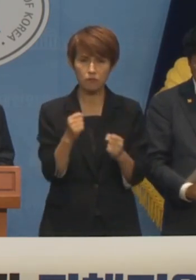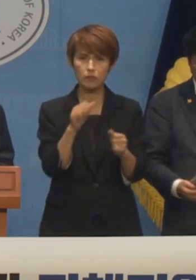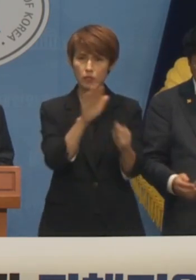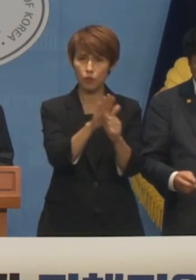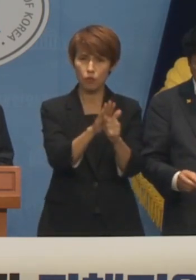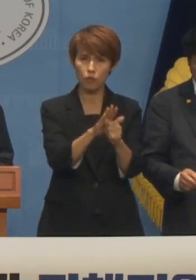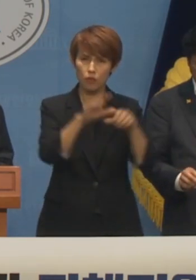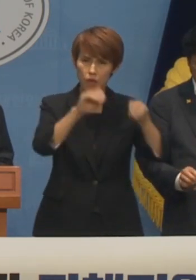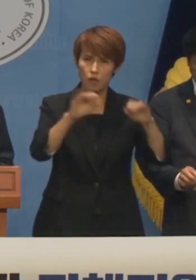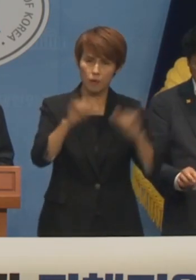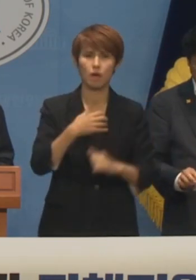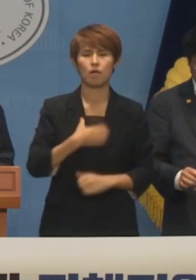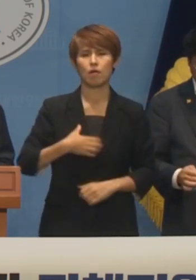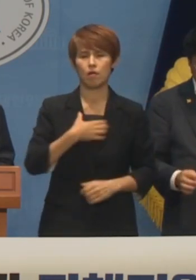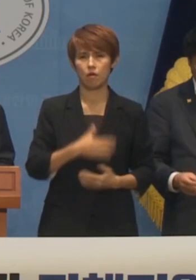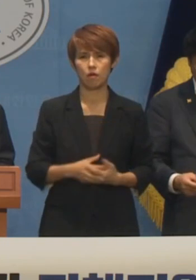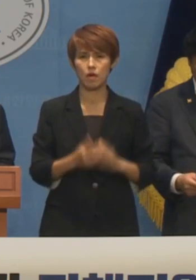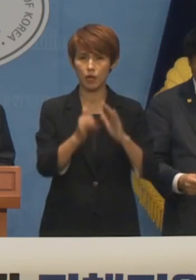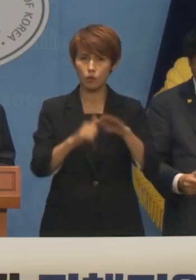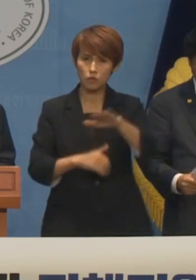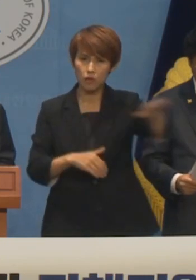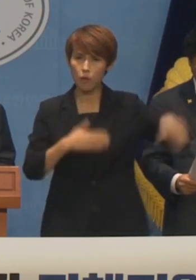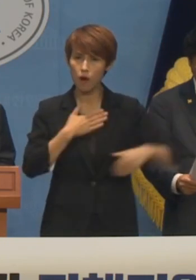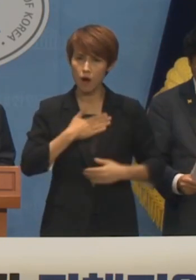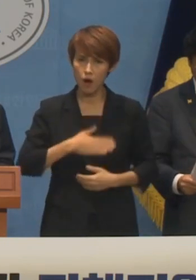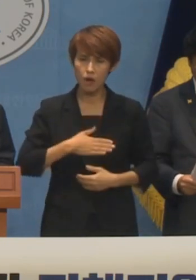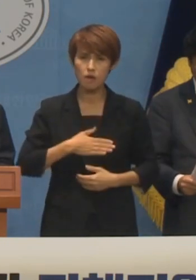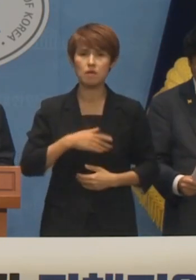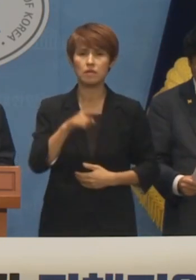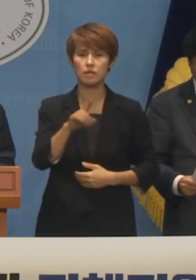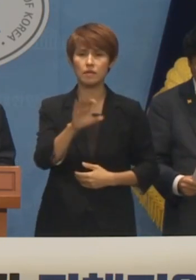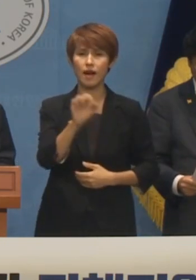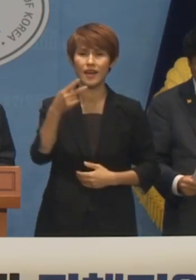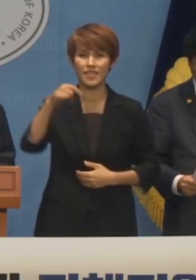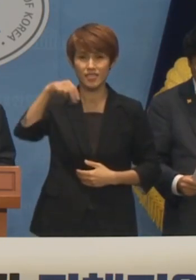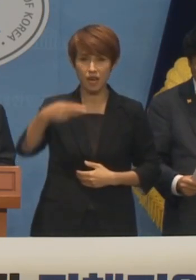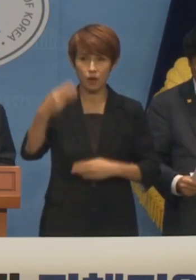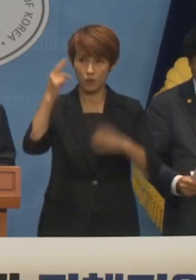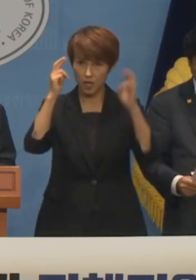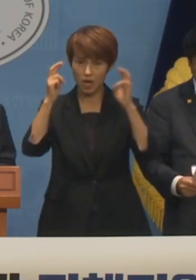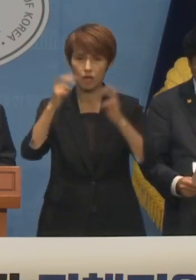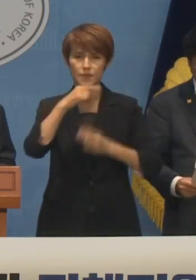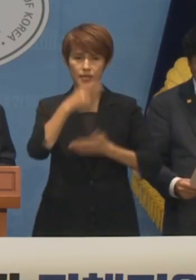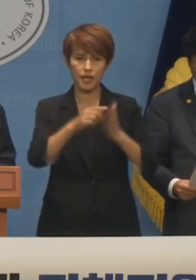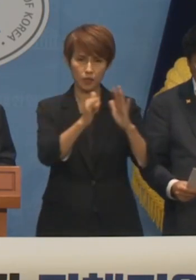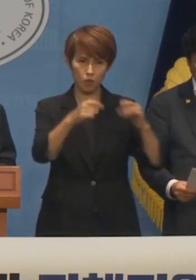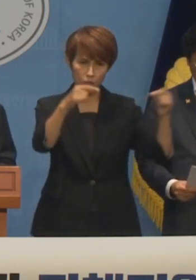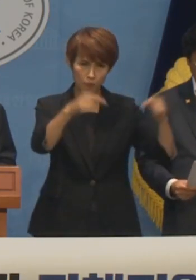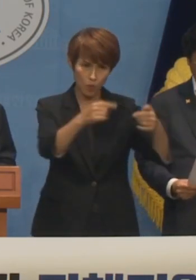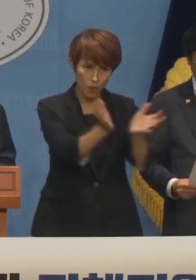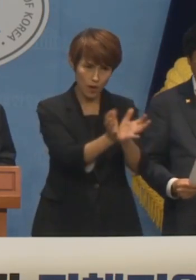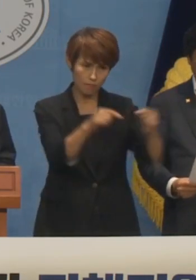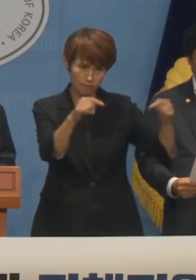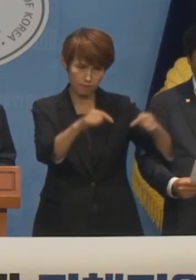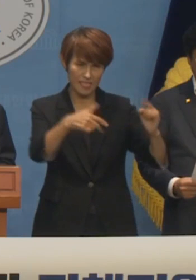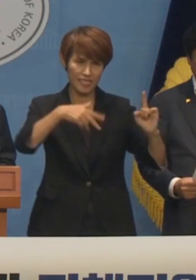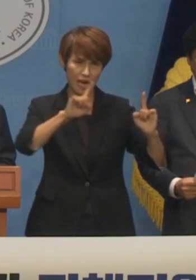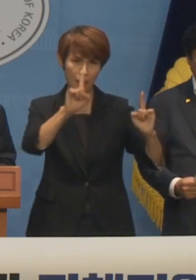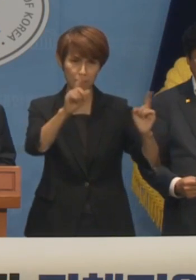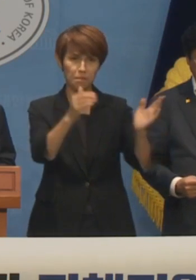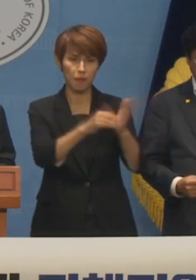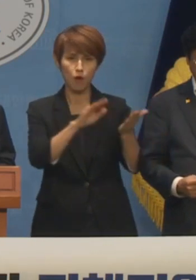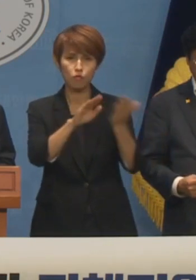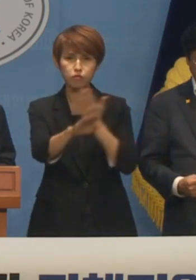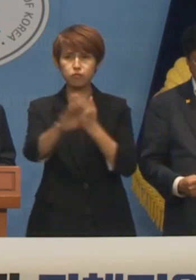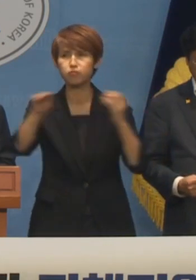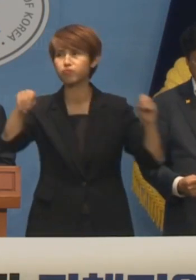있다. 이러한 피해 가족들의 처지를 알고 있는 아리셀 측은 피해 가족 협의회와 1차 교섭 후로는 대화를 일체